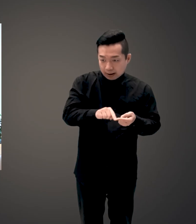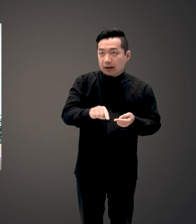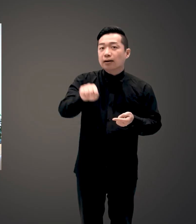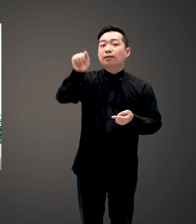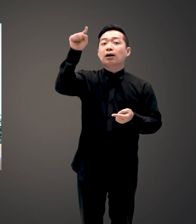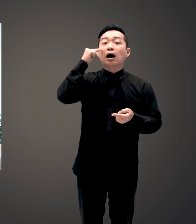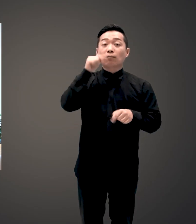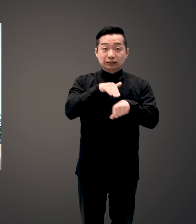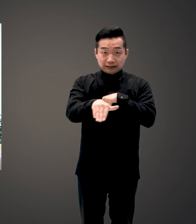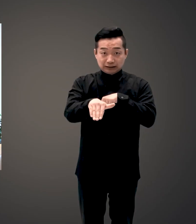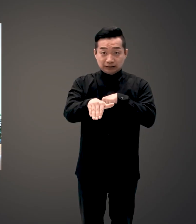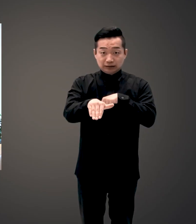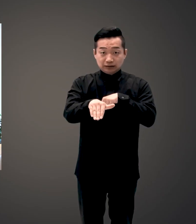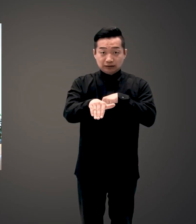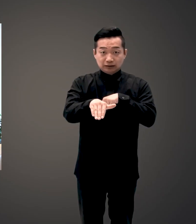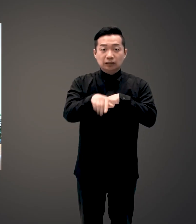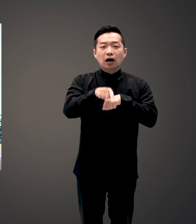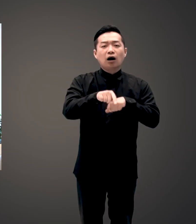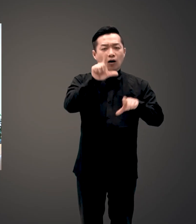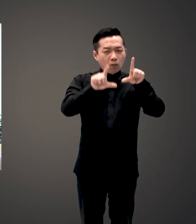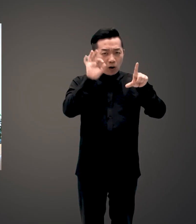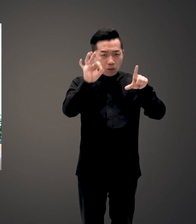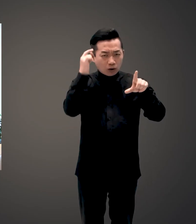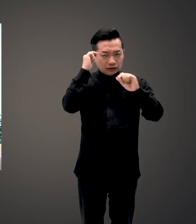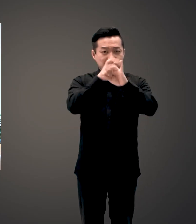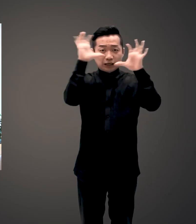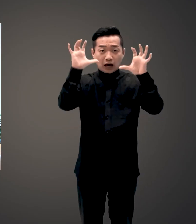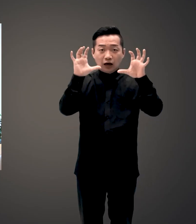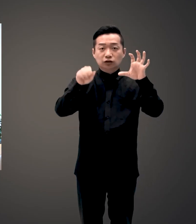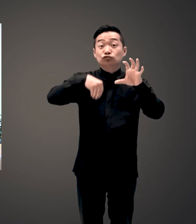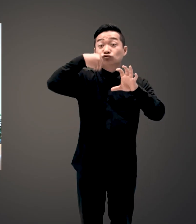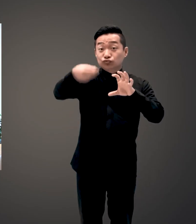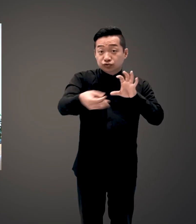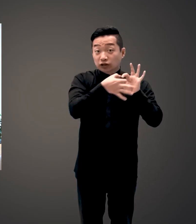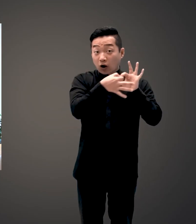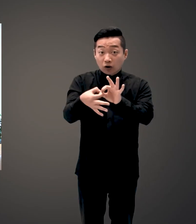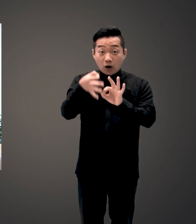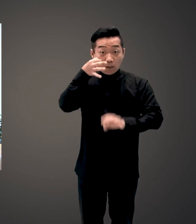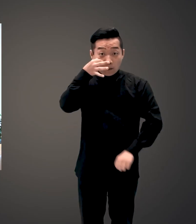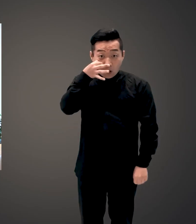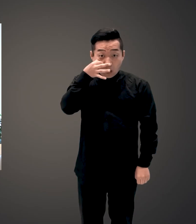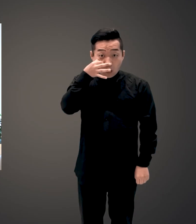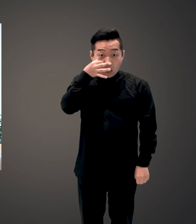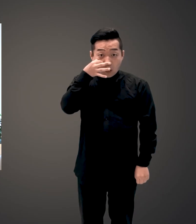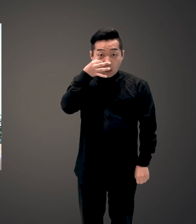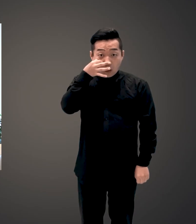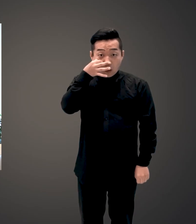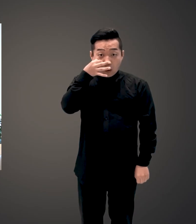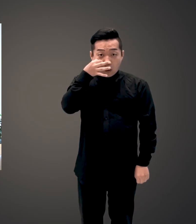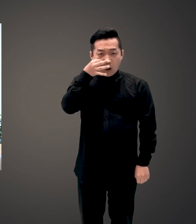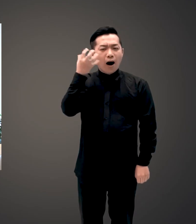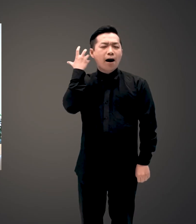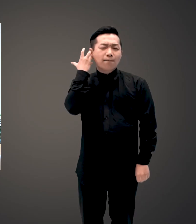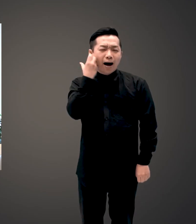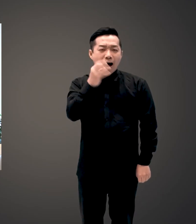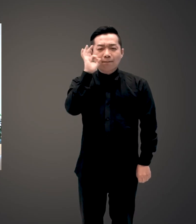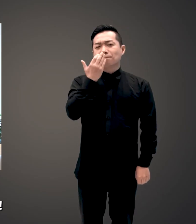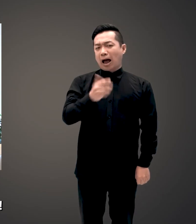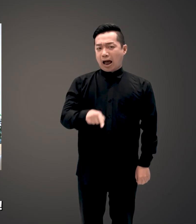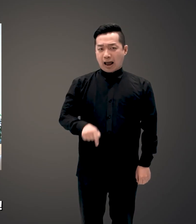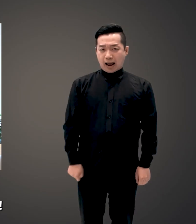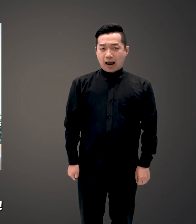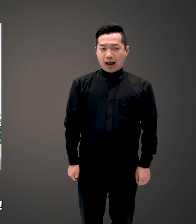그런 편안함 속에서 조금은 힘이 되는 위로를 얻으시길 바랍니다. 워라벨 대신 꿈을 붙여 꿈라벨이라고